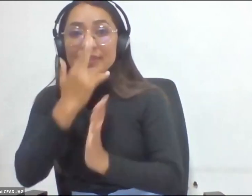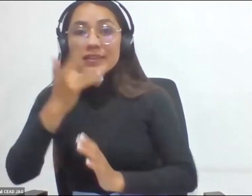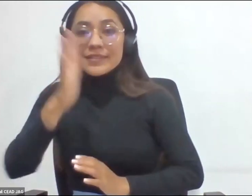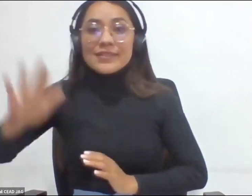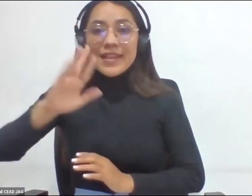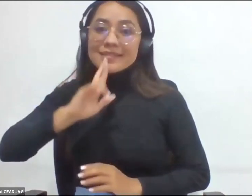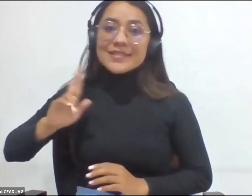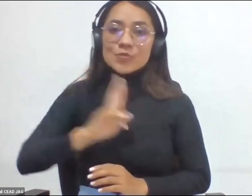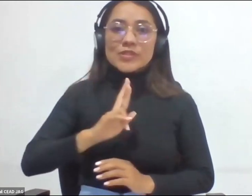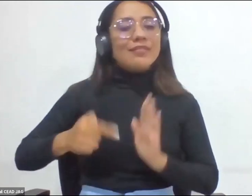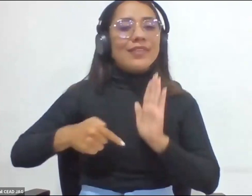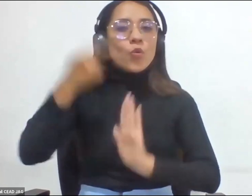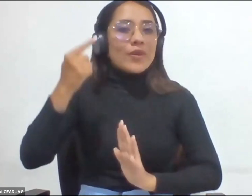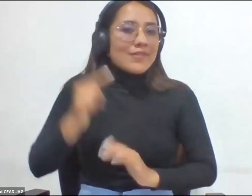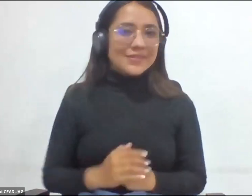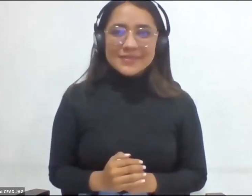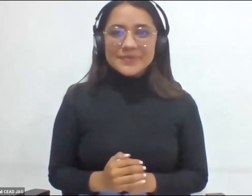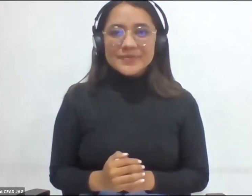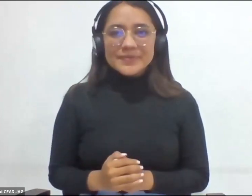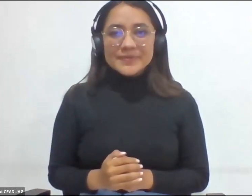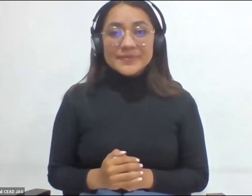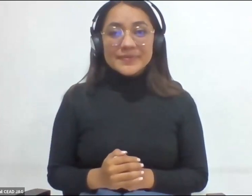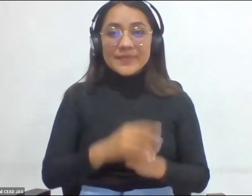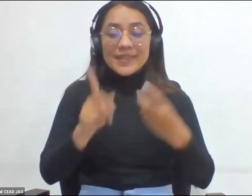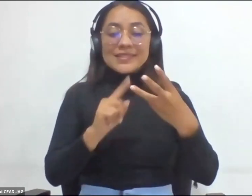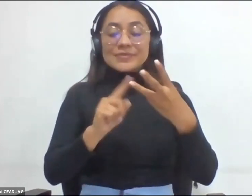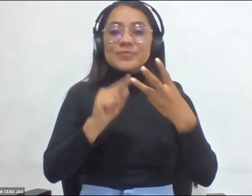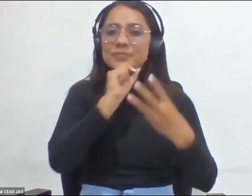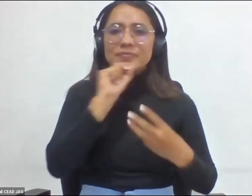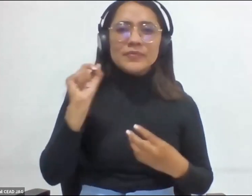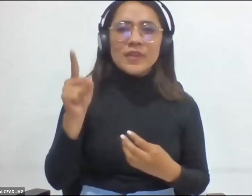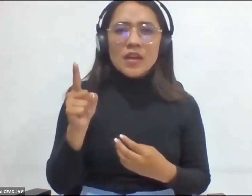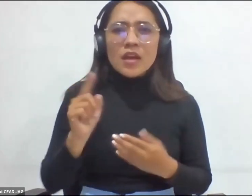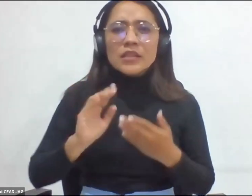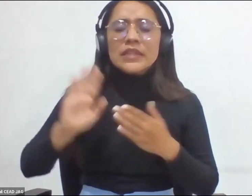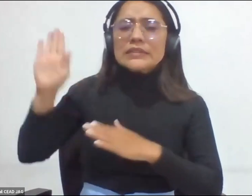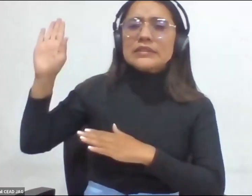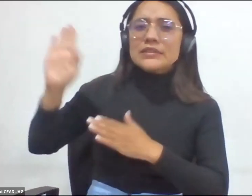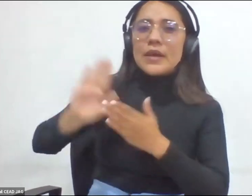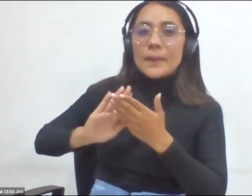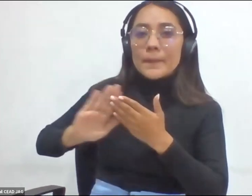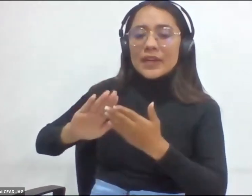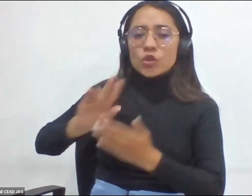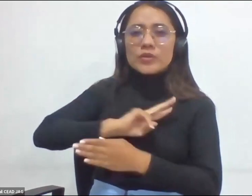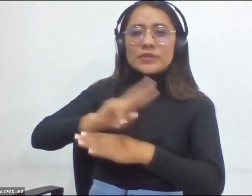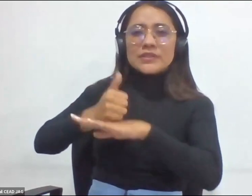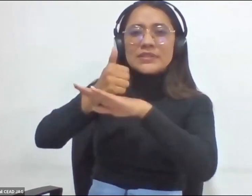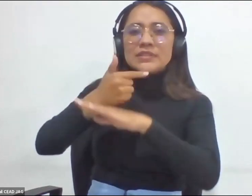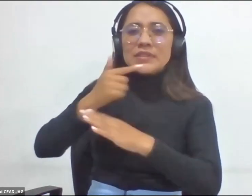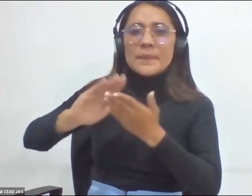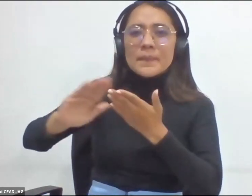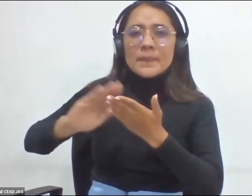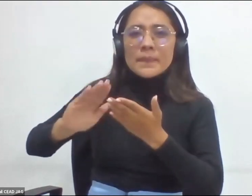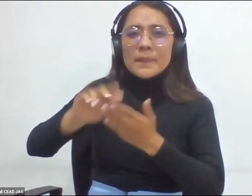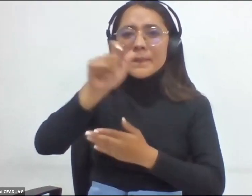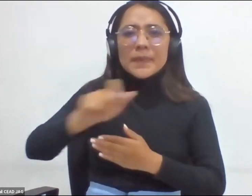nuestra aplicación la tercera pregunta cuántos créditos Sandra perdonamos un segundo es que estoy leyendo que hay personas que dicen